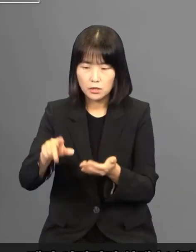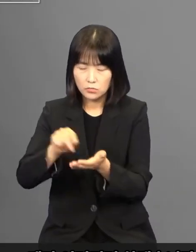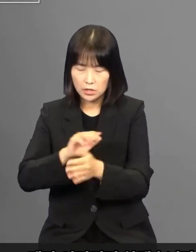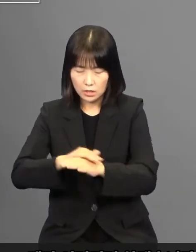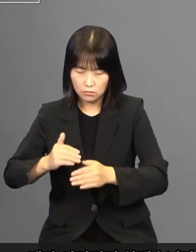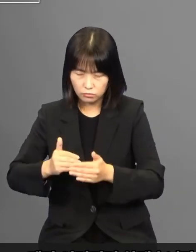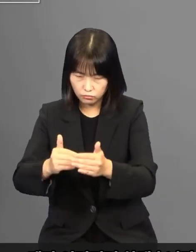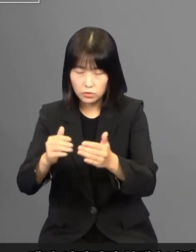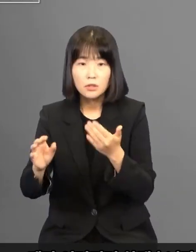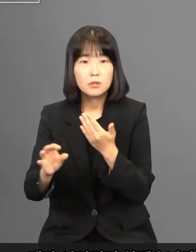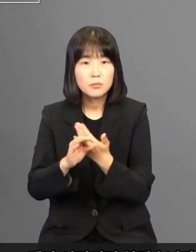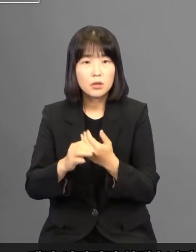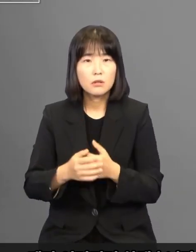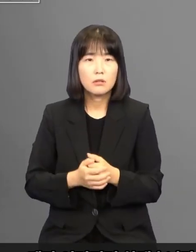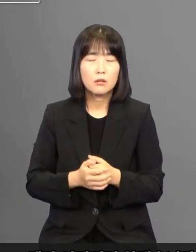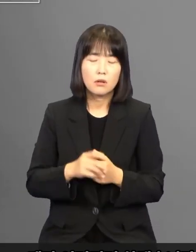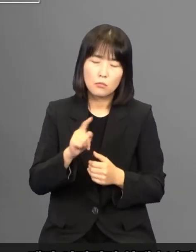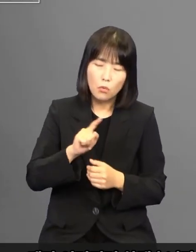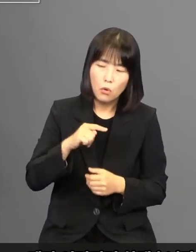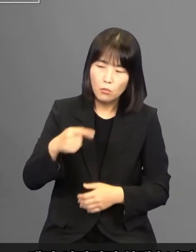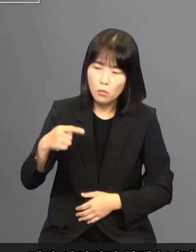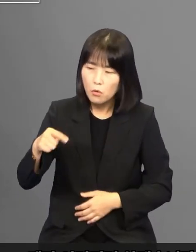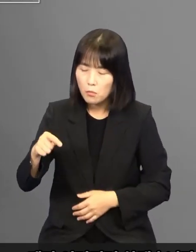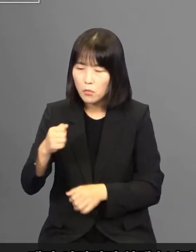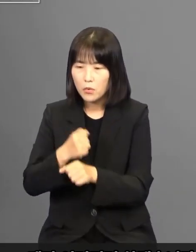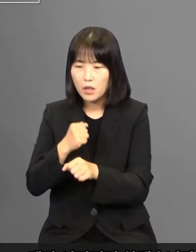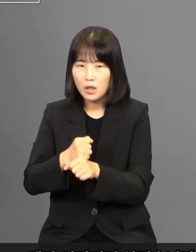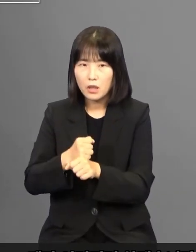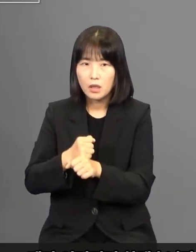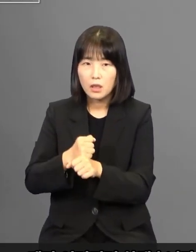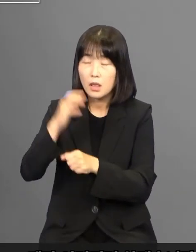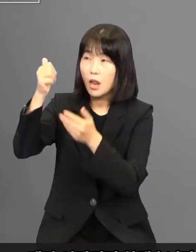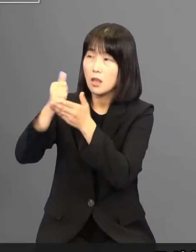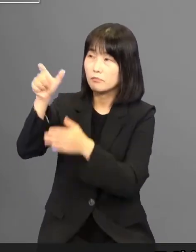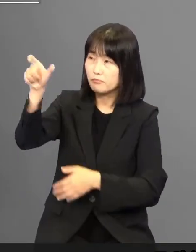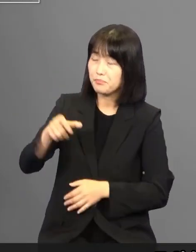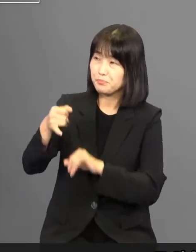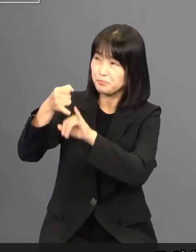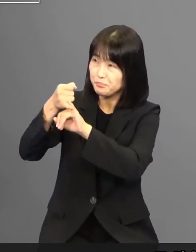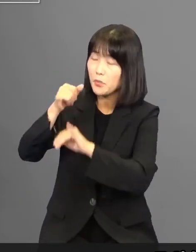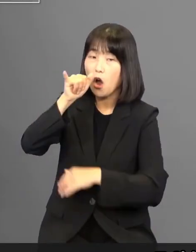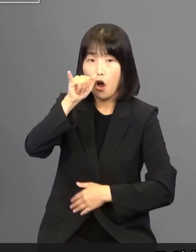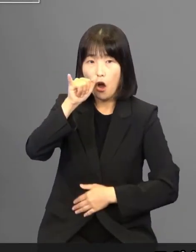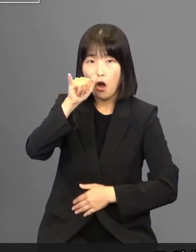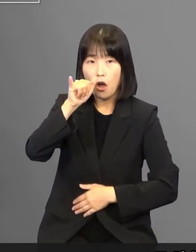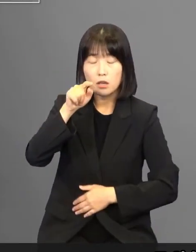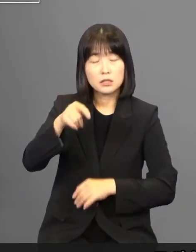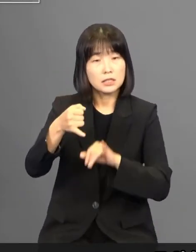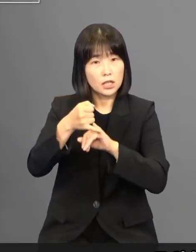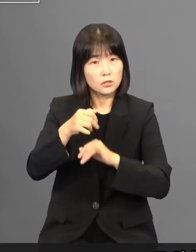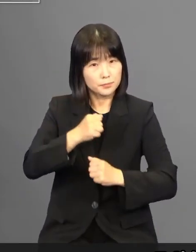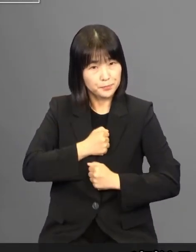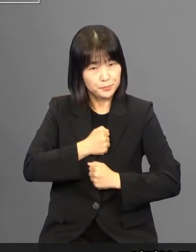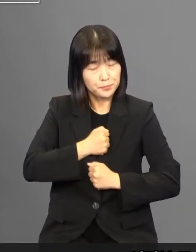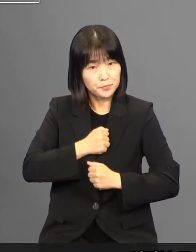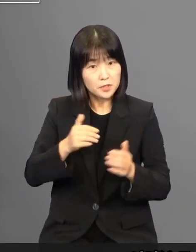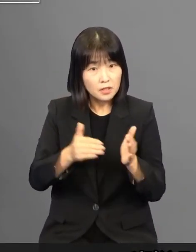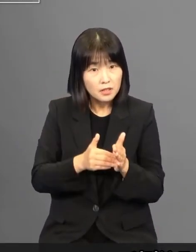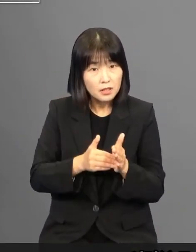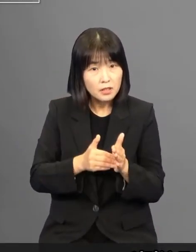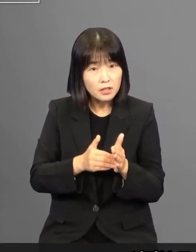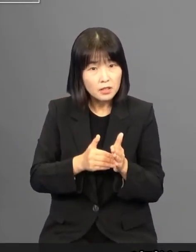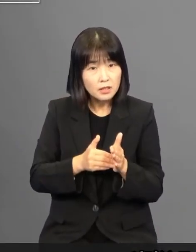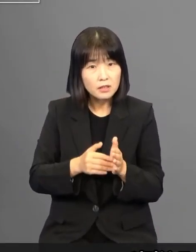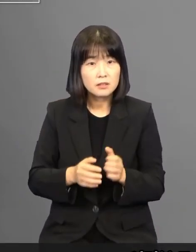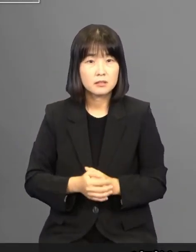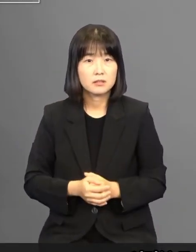이러저러 하겠습니다라고 서원 기도하신 분들이 계시지요. 그 약속 지키셨습니까? 여러분 그